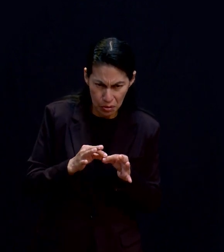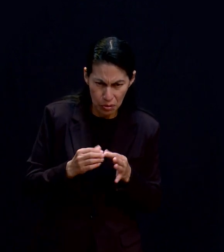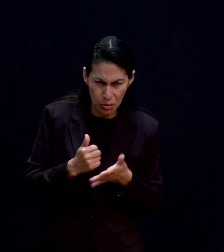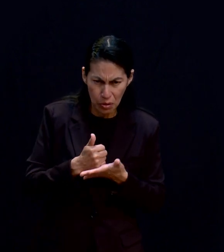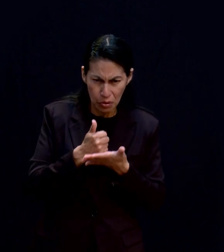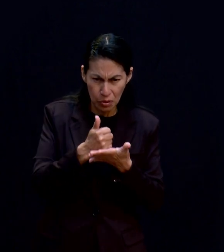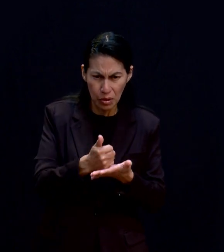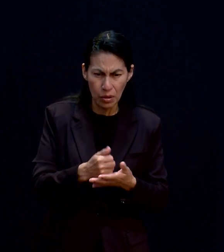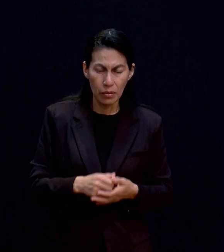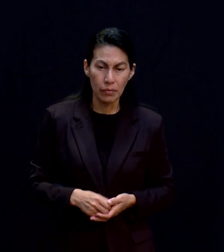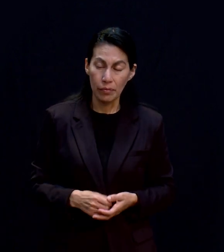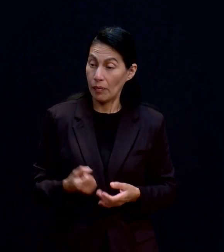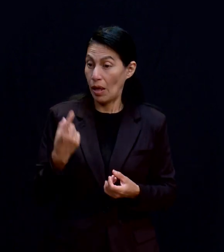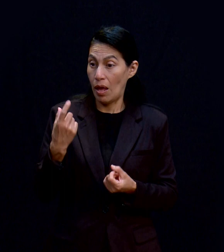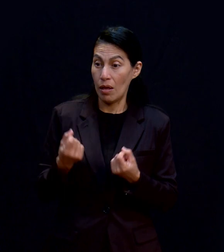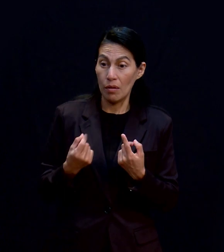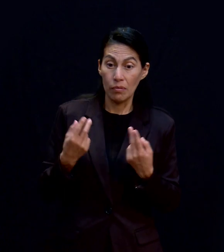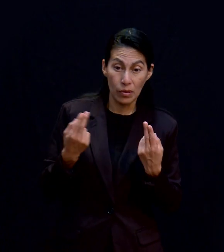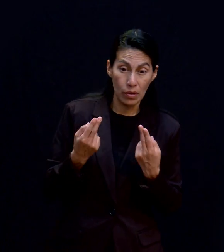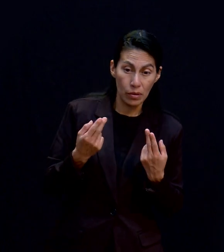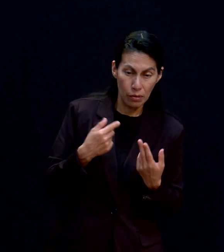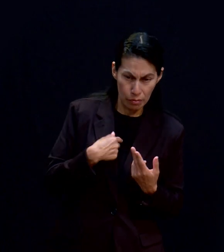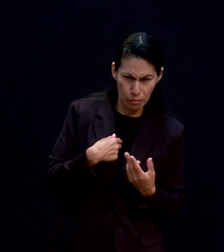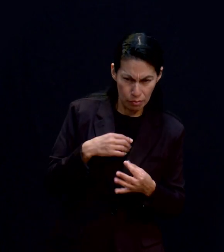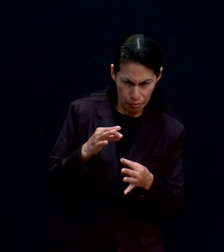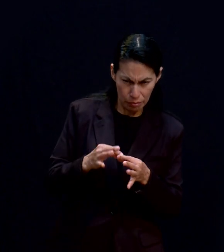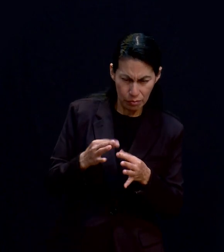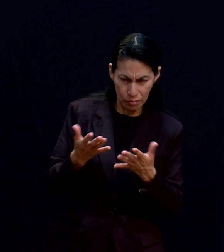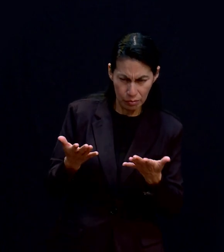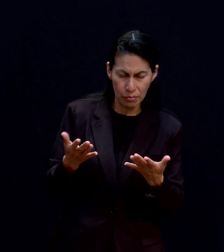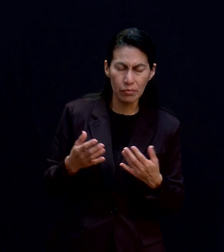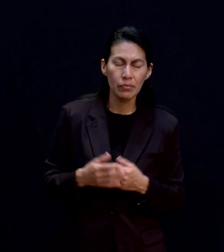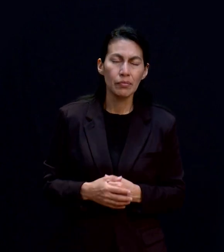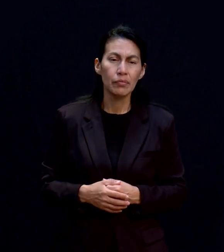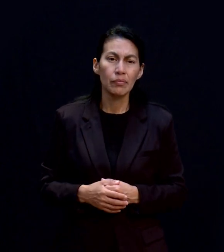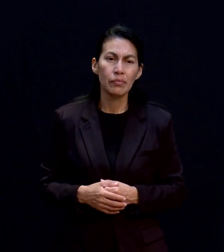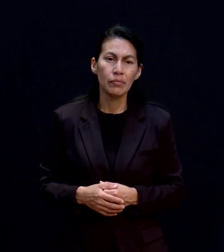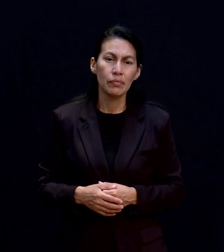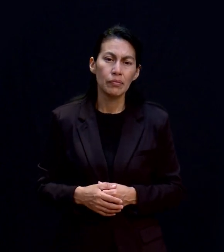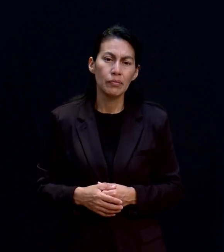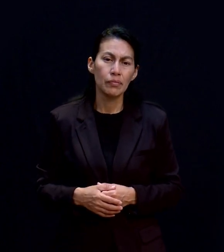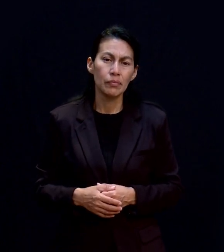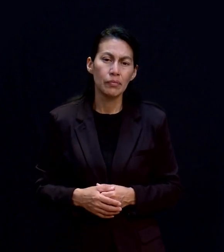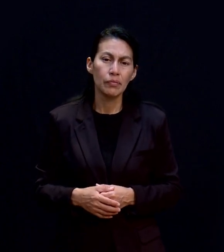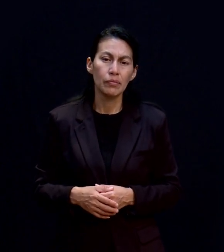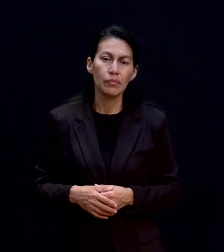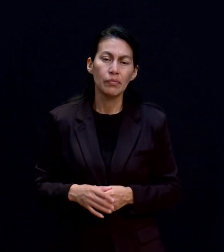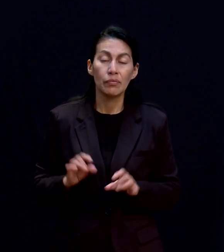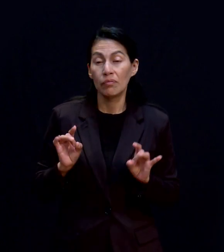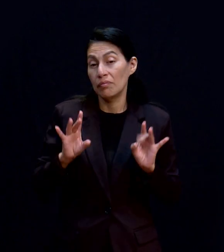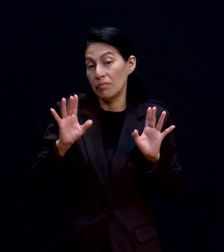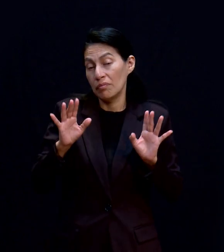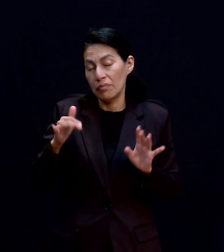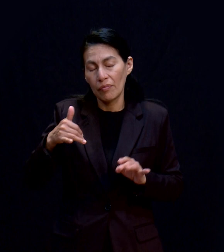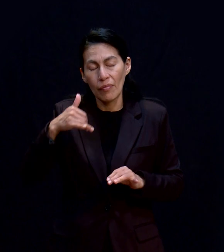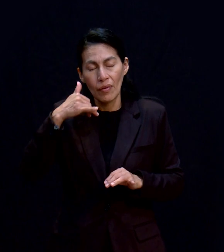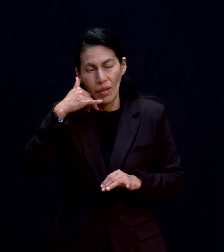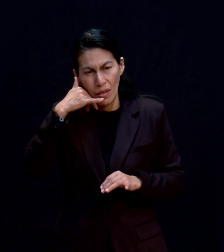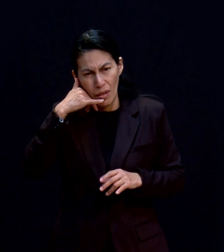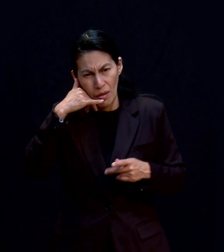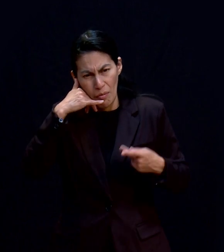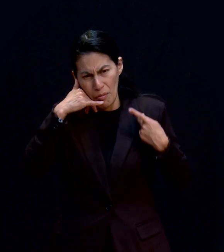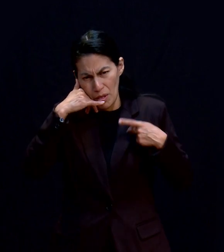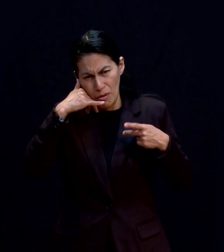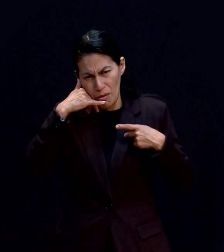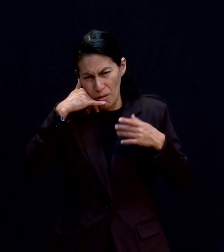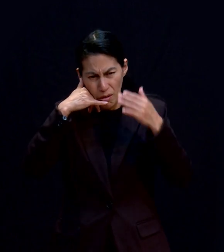y si en algún momento se necesita pues ahí voy a estar me llega una llamada de una persona que yo no